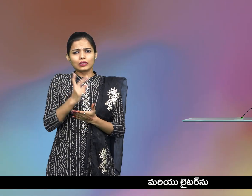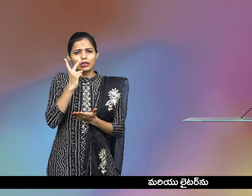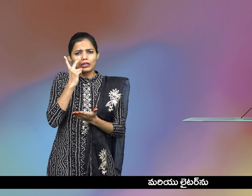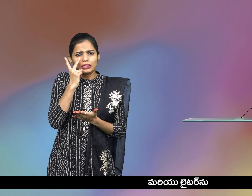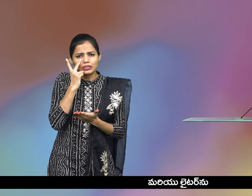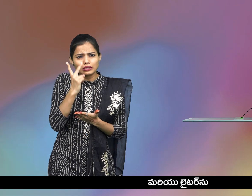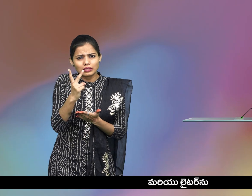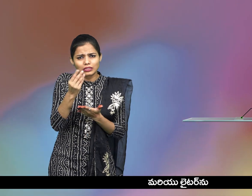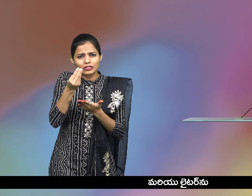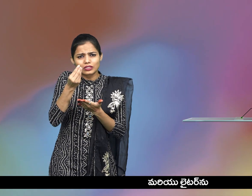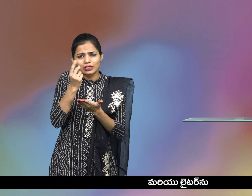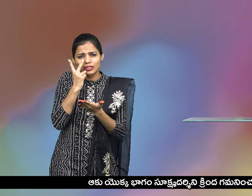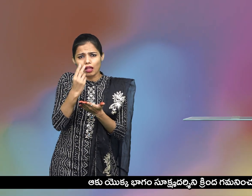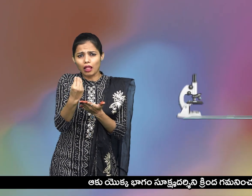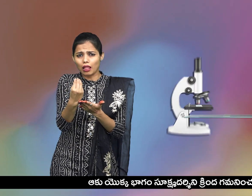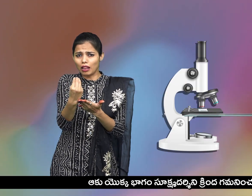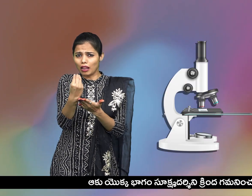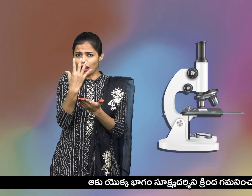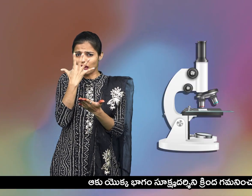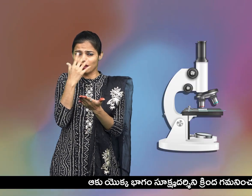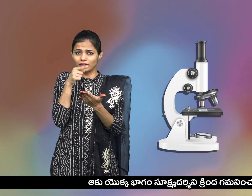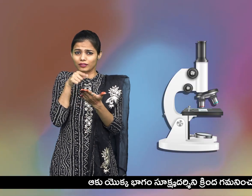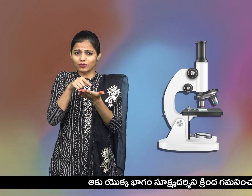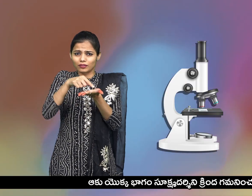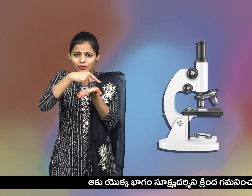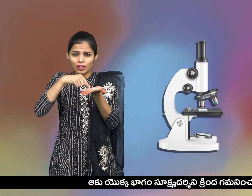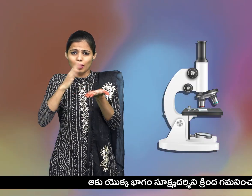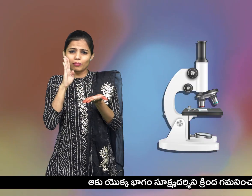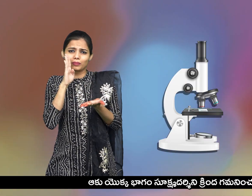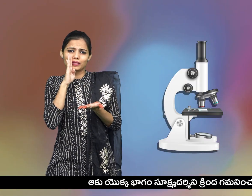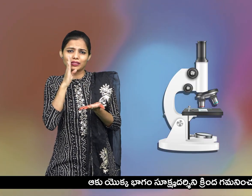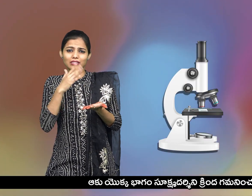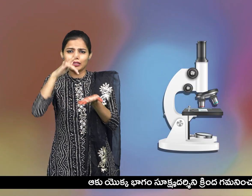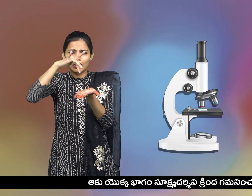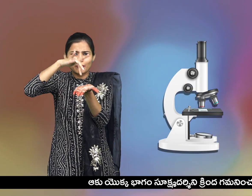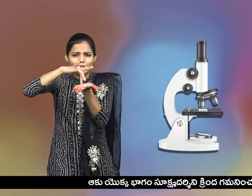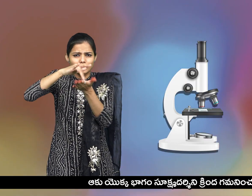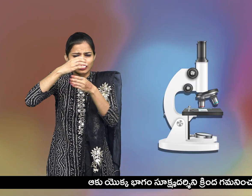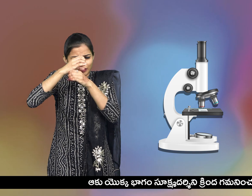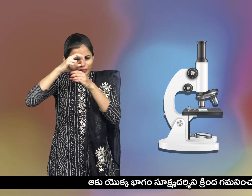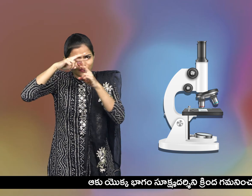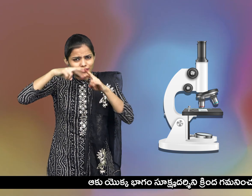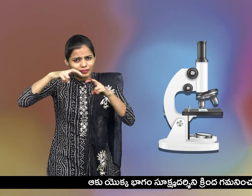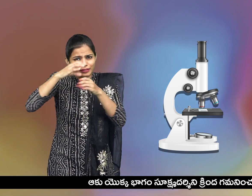లైటర్ను ఆకు యొక్క భాగం సూక్ష్మదర్శిని క్రింద గమనించండి.